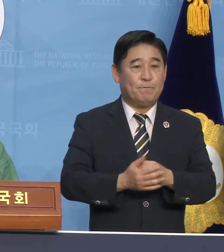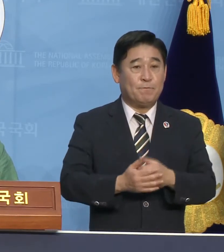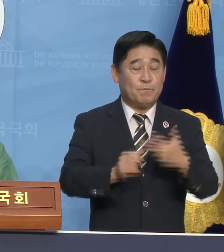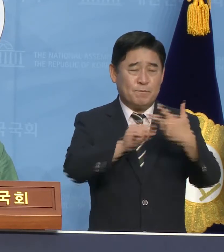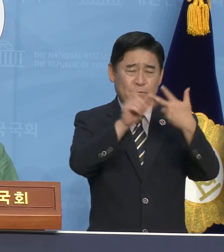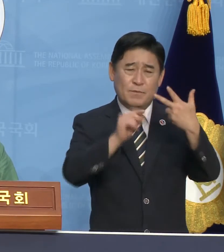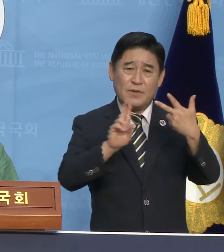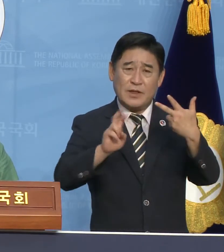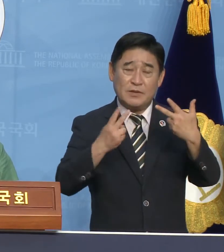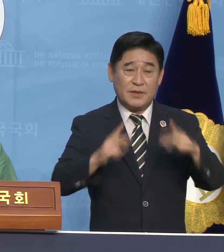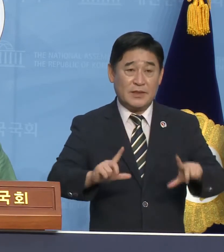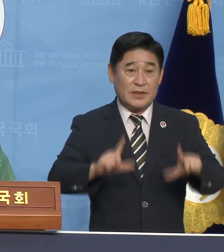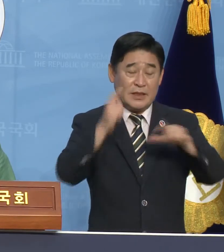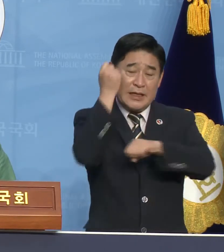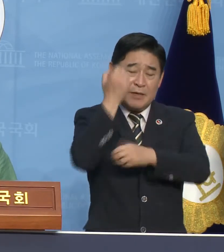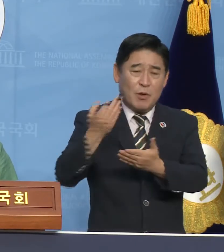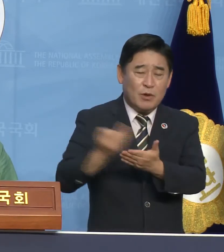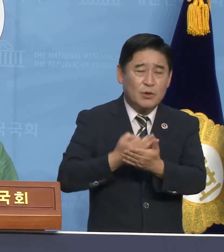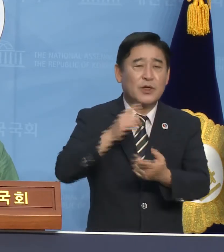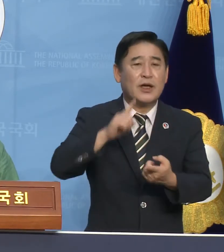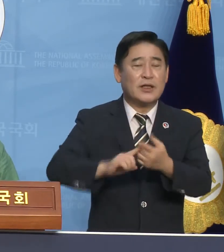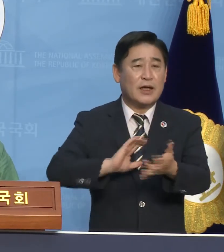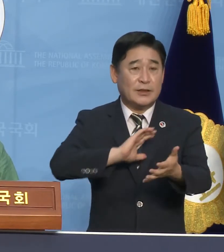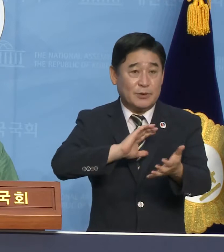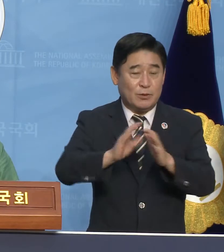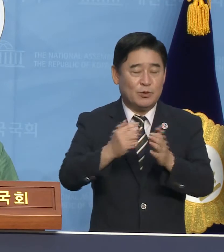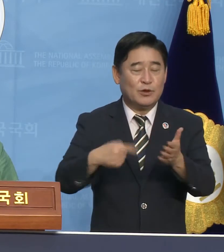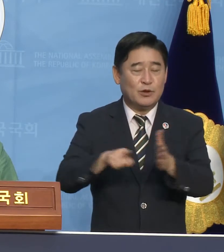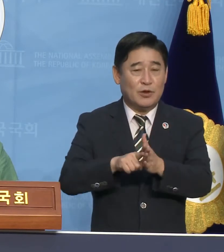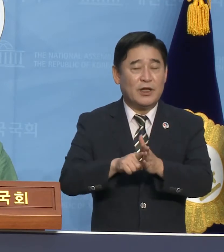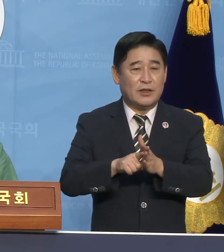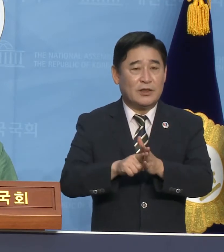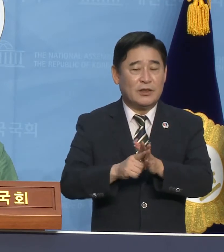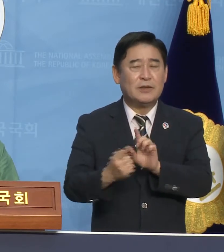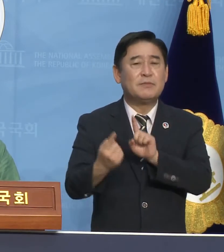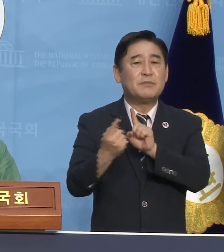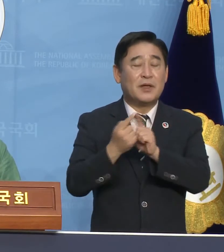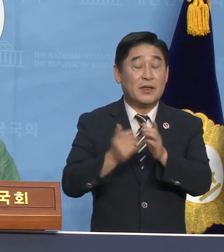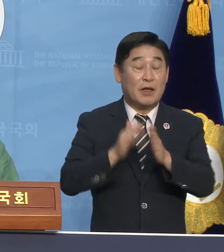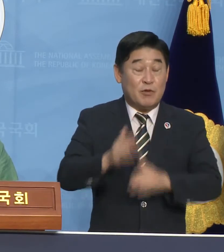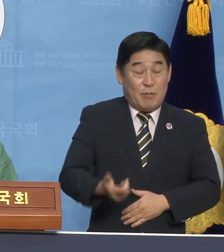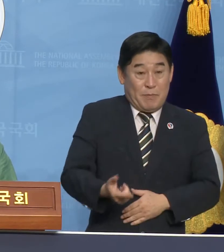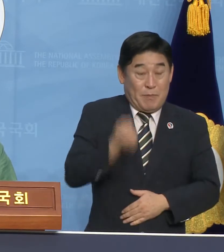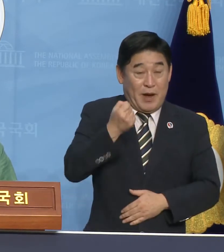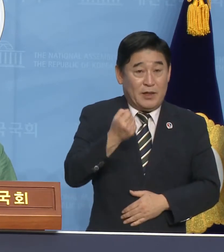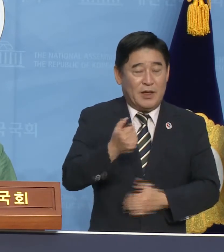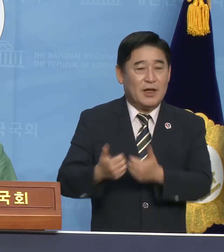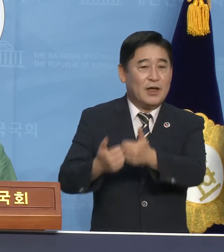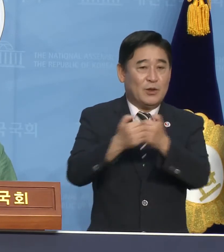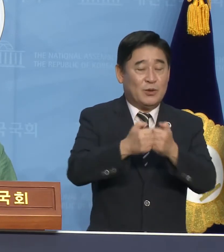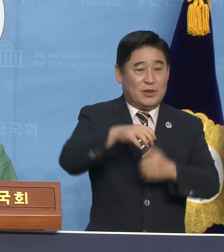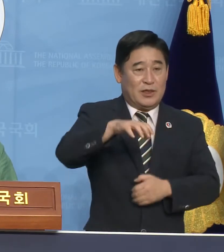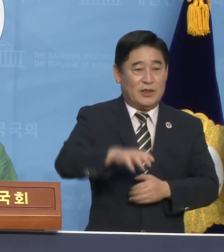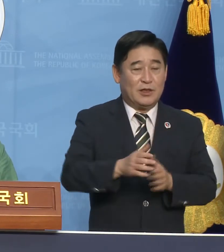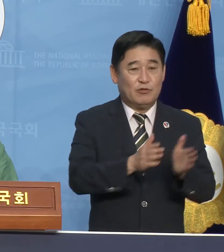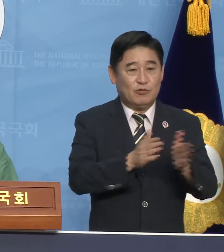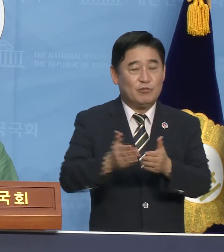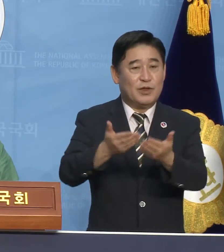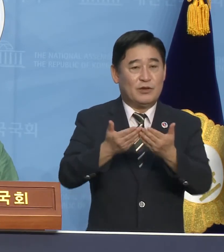7월 22일 기본소득 논의를 위한 소수정당 간의 만남 이후 이렇게 빠르게 본격적인 논의의 장을